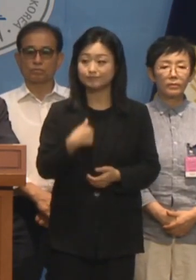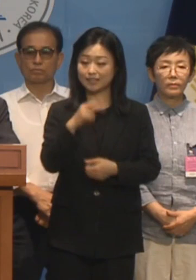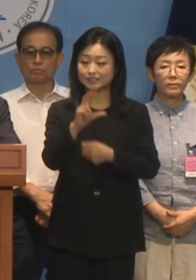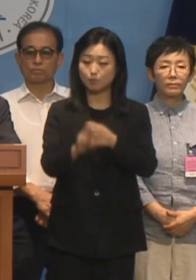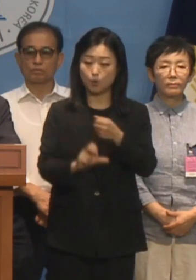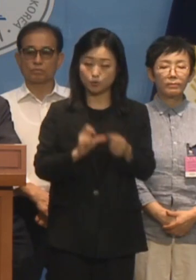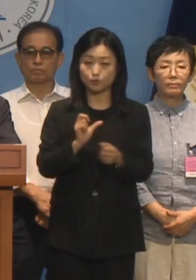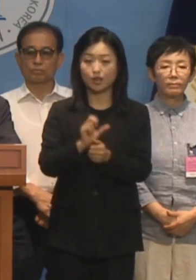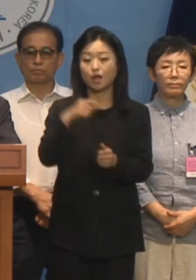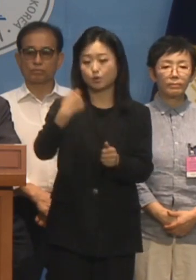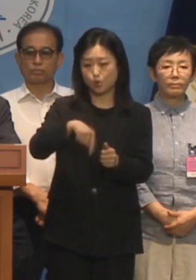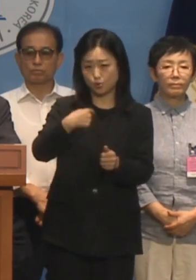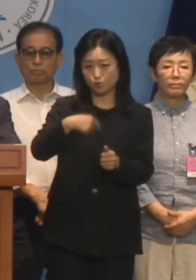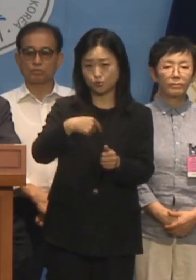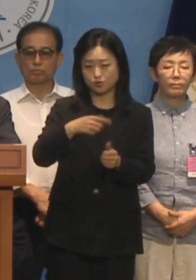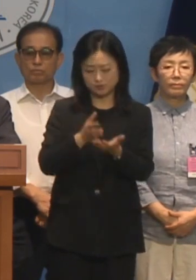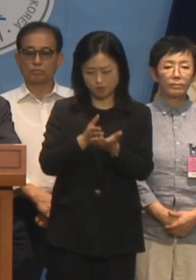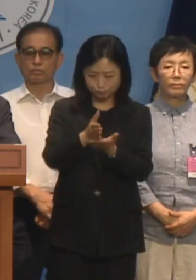이상 교육 현장을 지킨